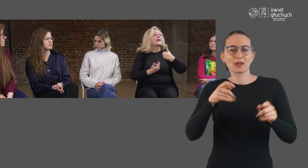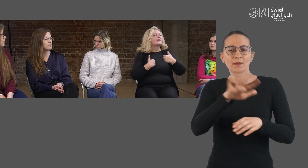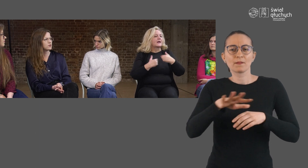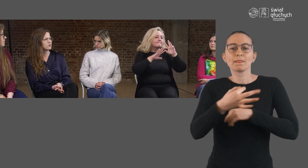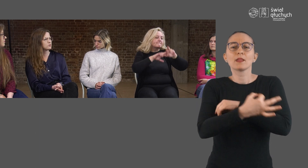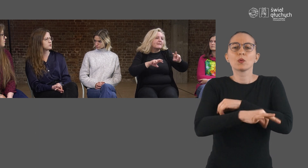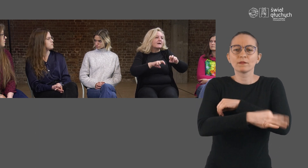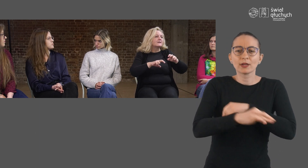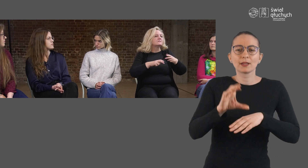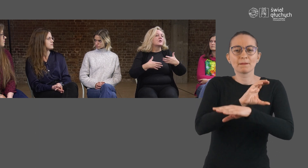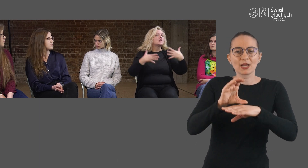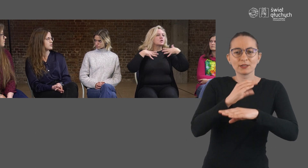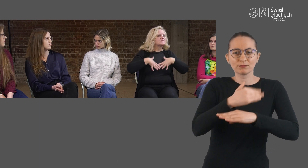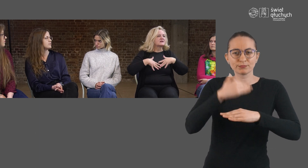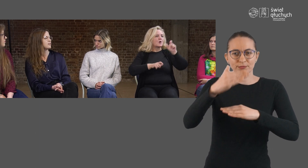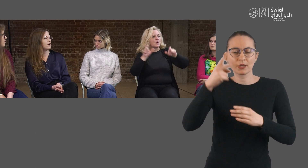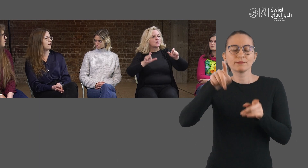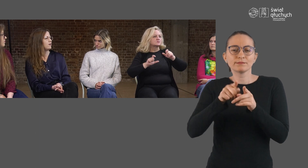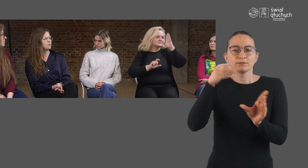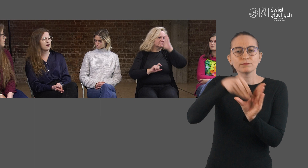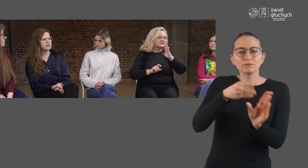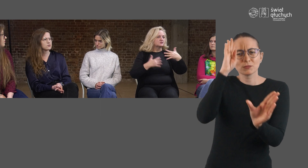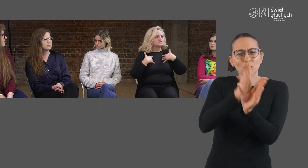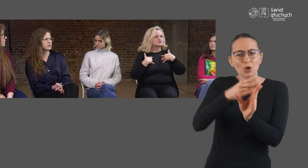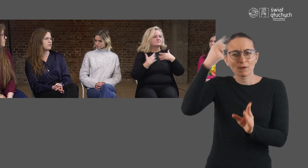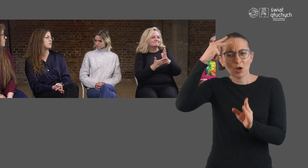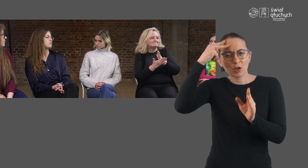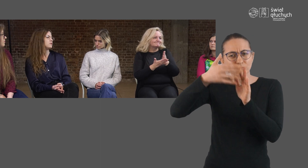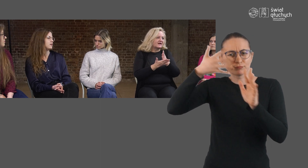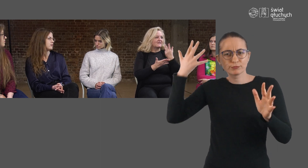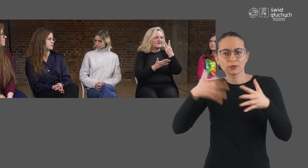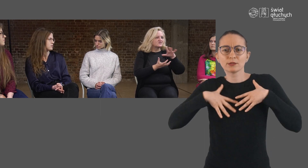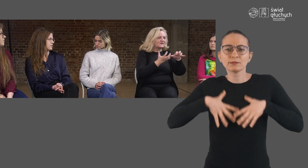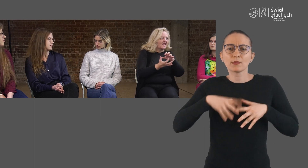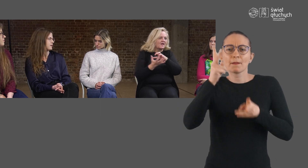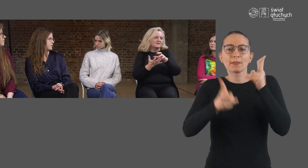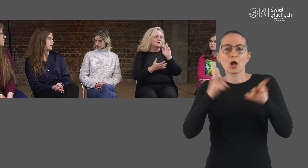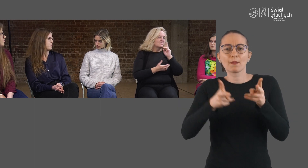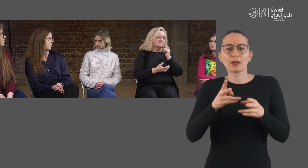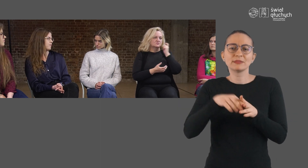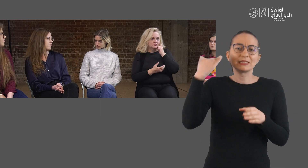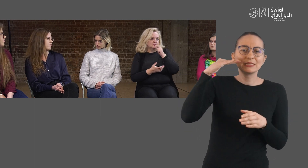badam tożsamość osób słabosłyszących, żyjących na pograniczu 2 światów, głuchych i słyszących.